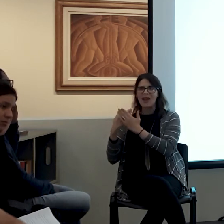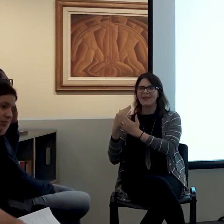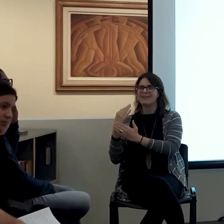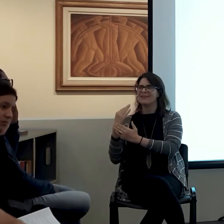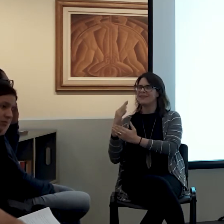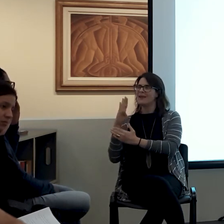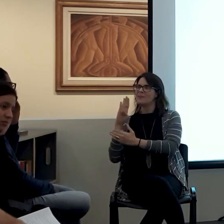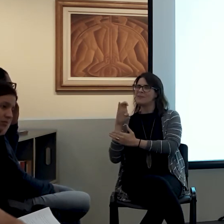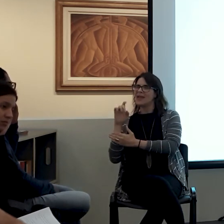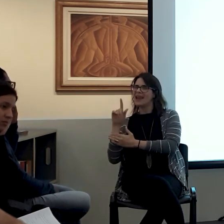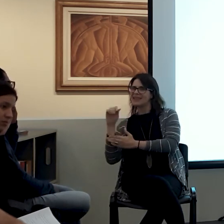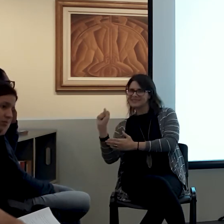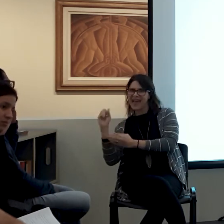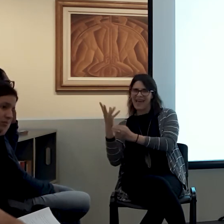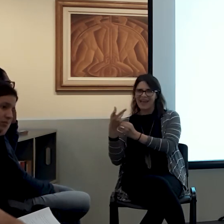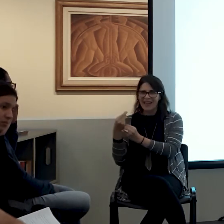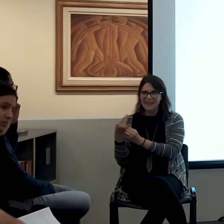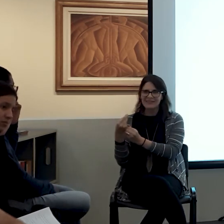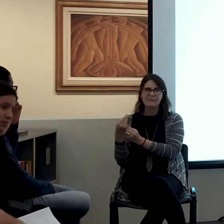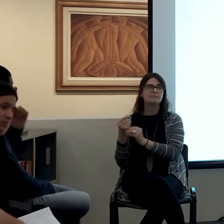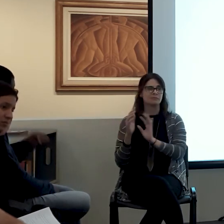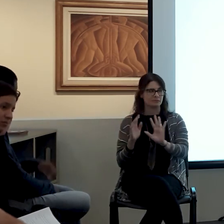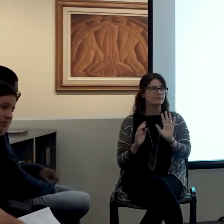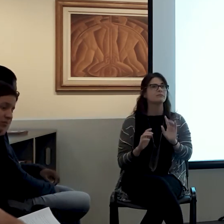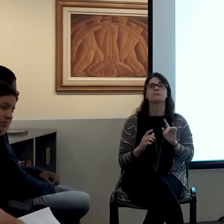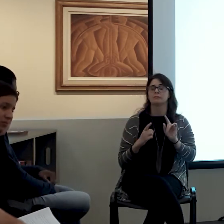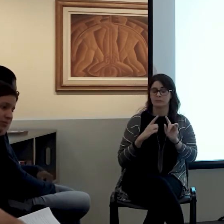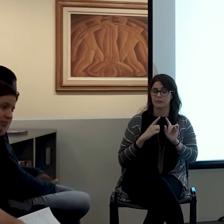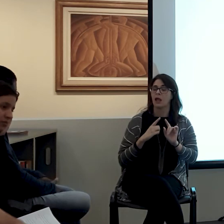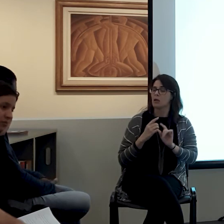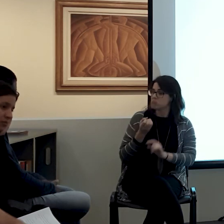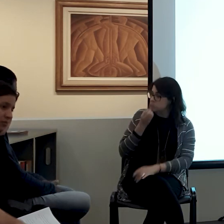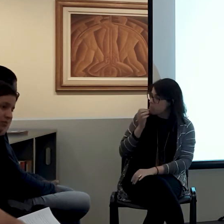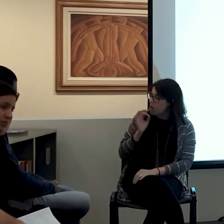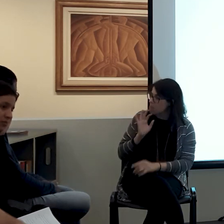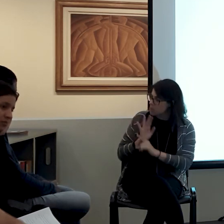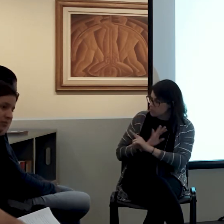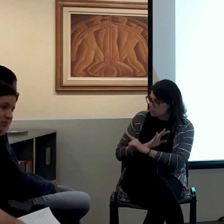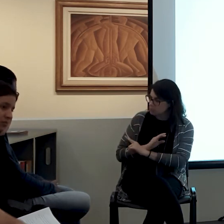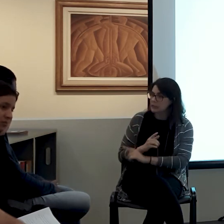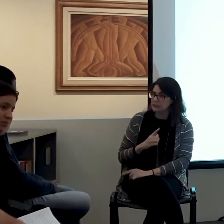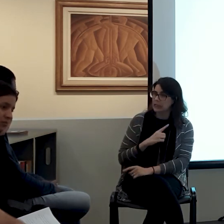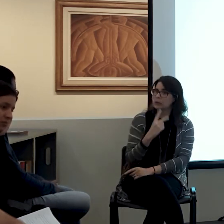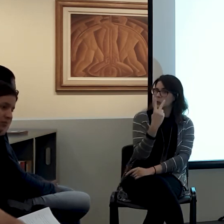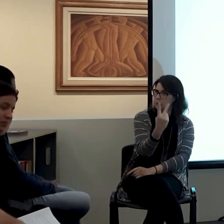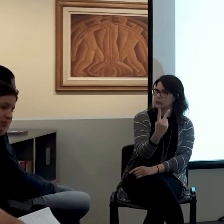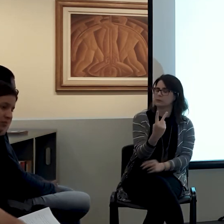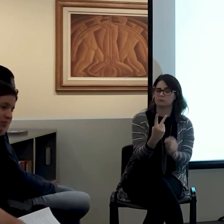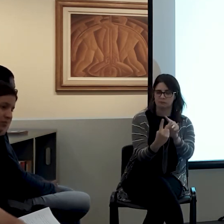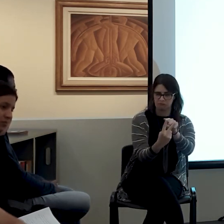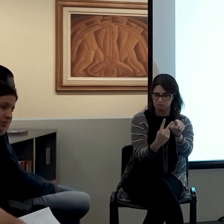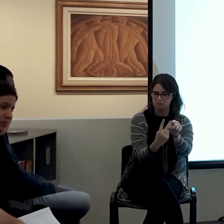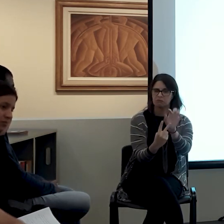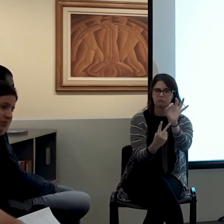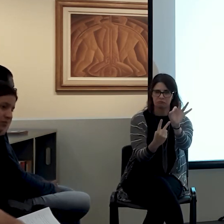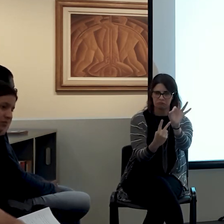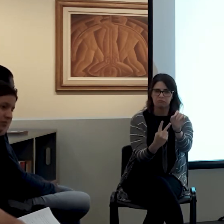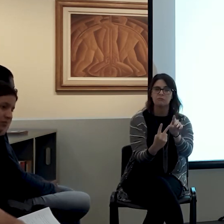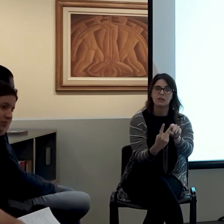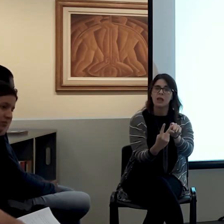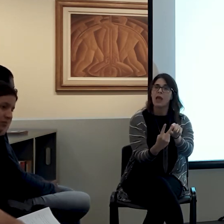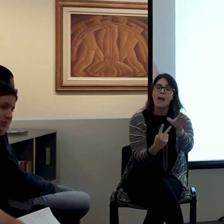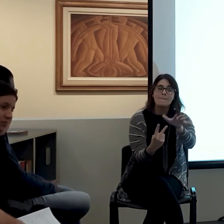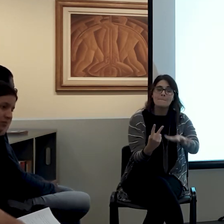meio, dos próprios artistas, sobretudo aqueles modernos que vão dizer, não, esse cara me representa. Basicamente é isso, né?